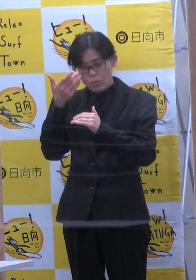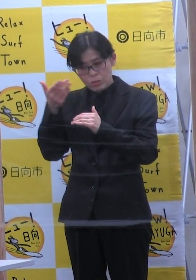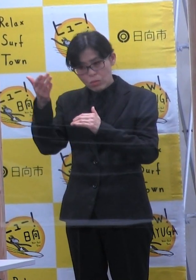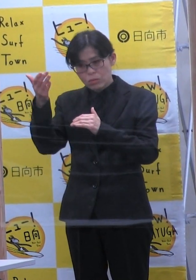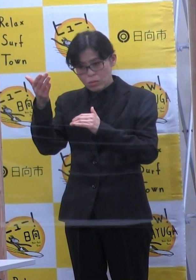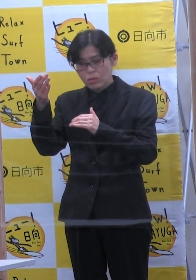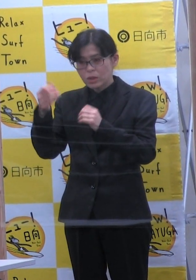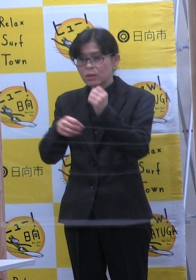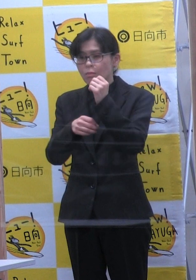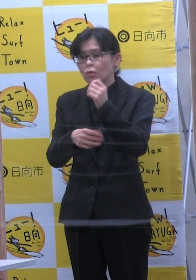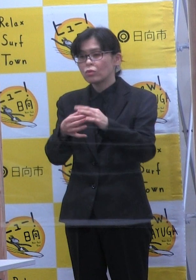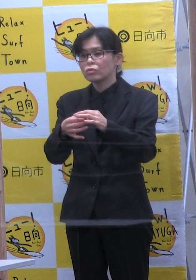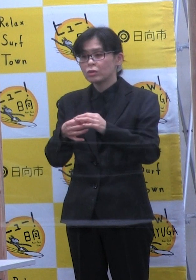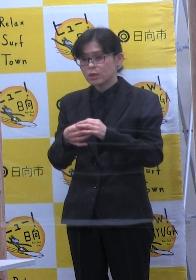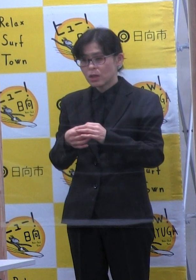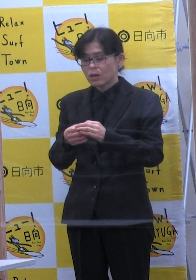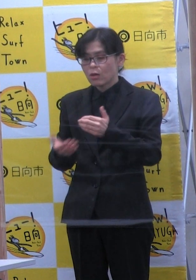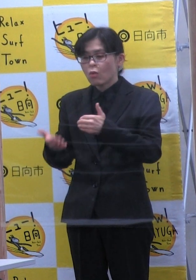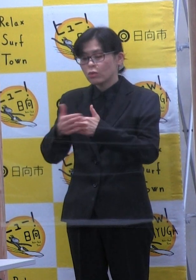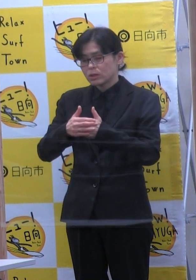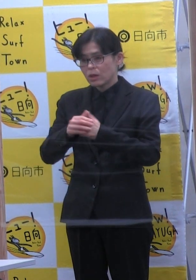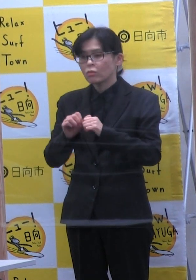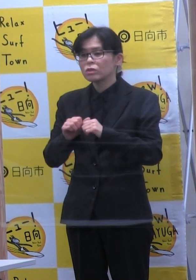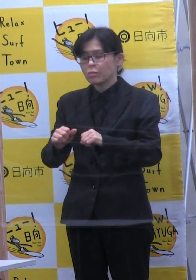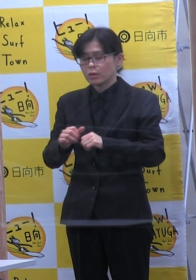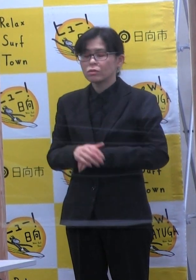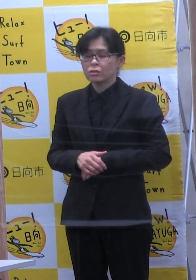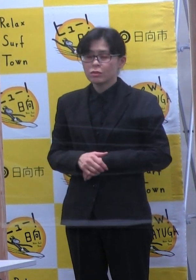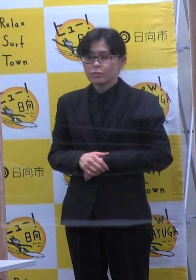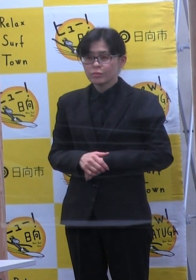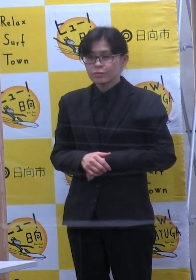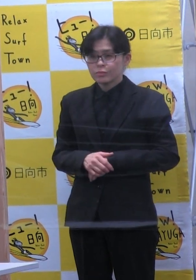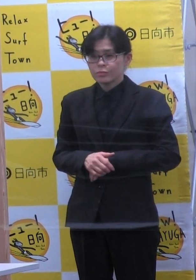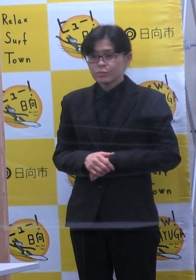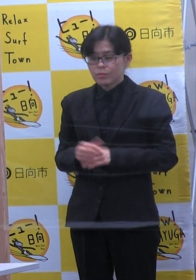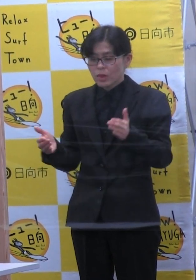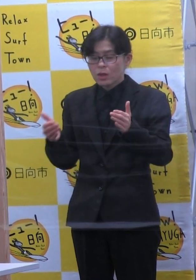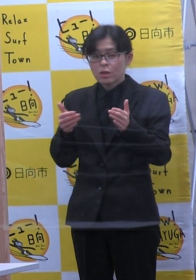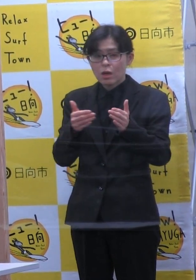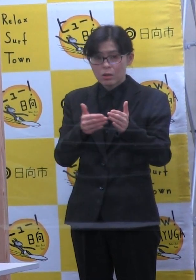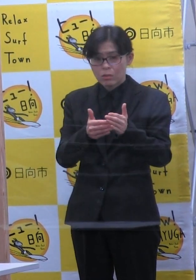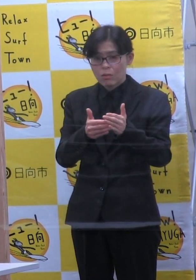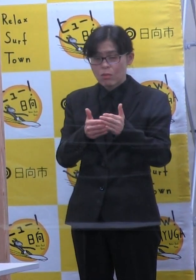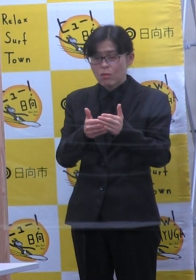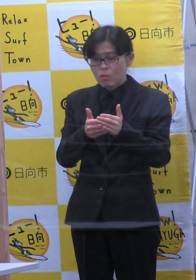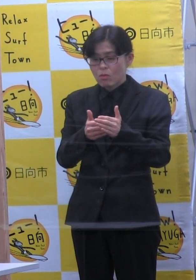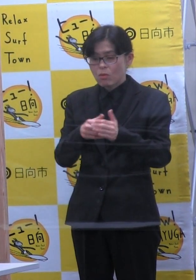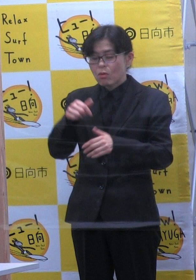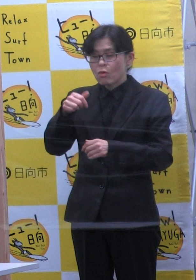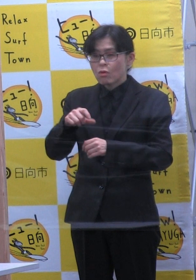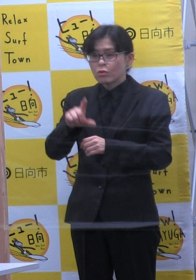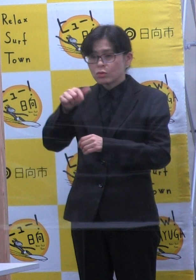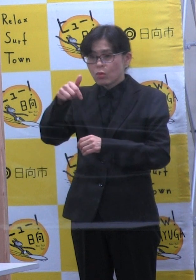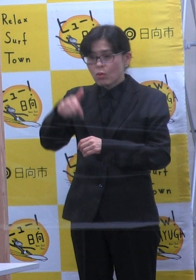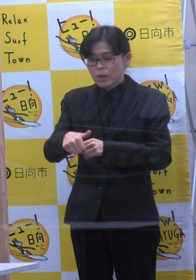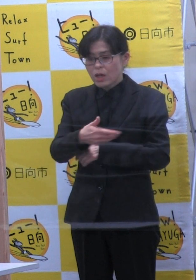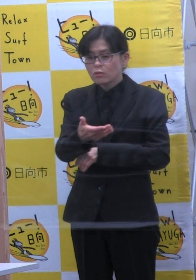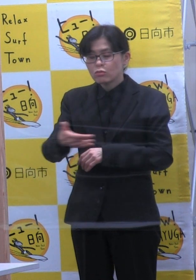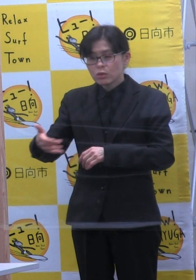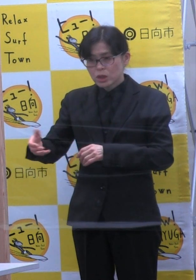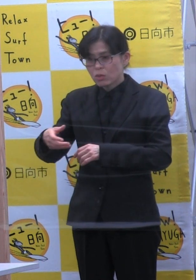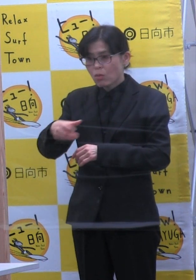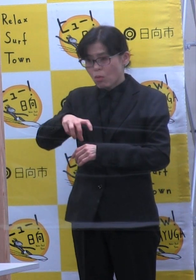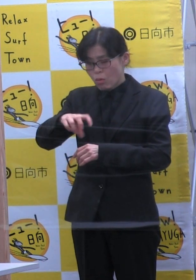く事業費等を補正するものです。最後に上下水道事業会計については